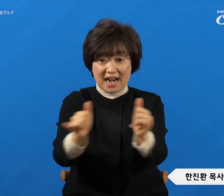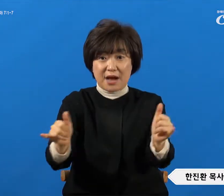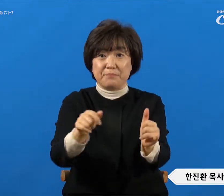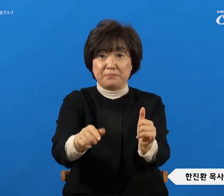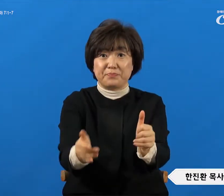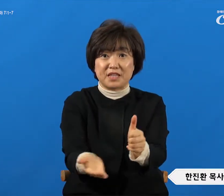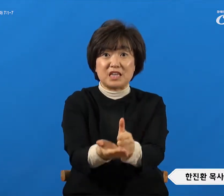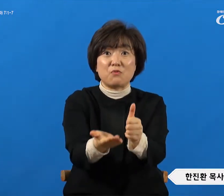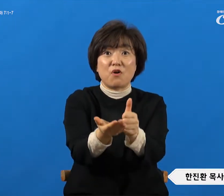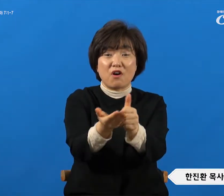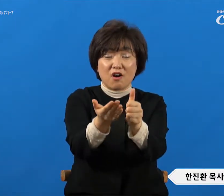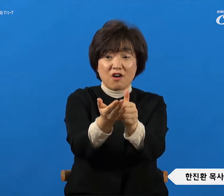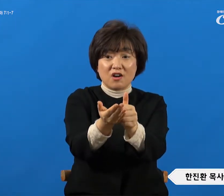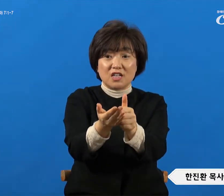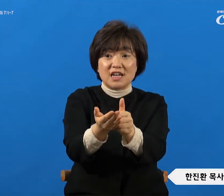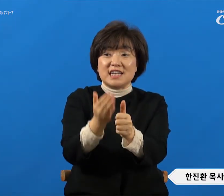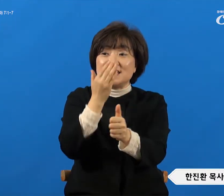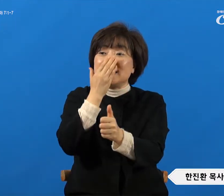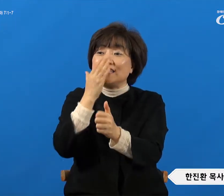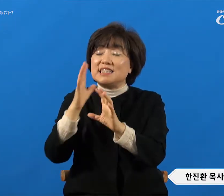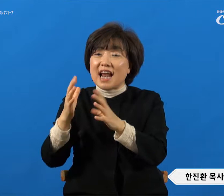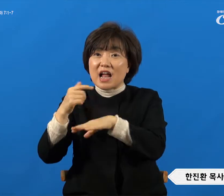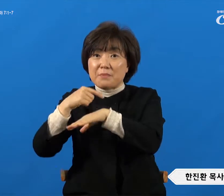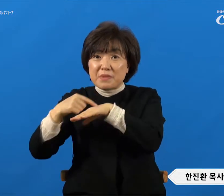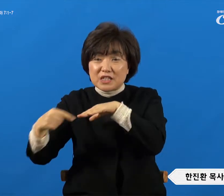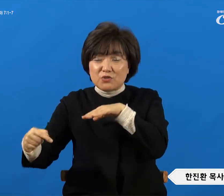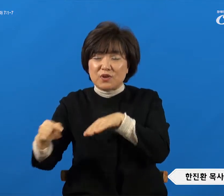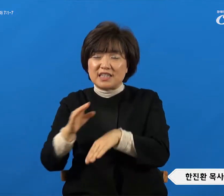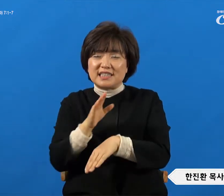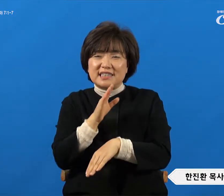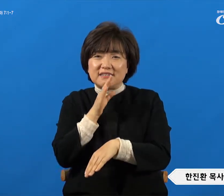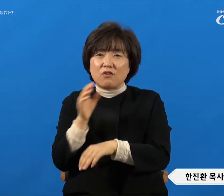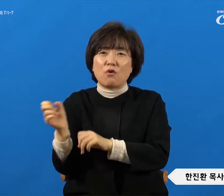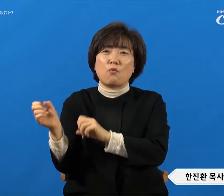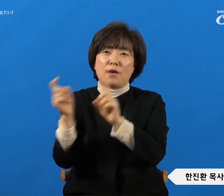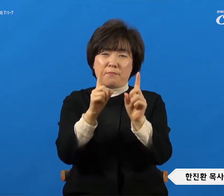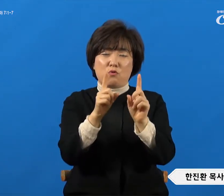이스라엘 민족의 진정한 회복이 일어날 수 있기 때문입니다.